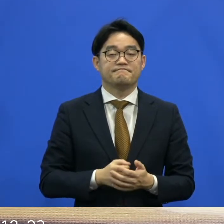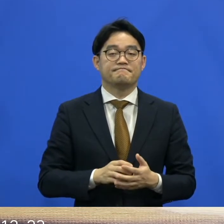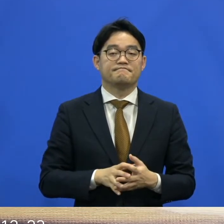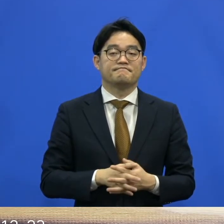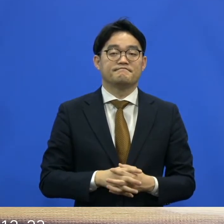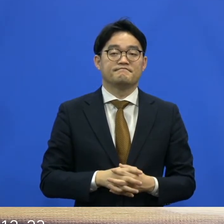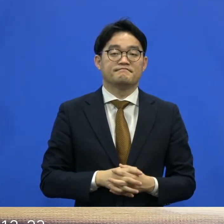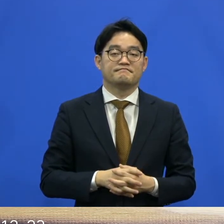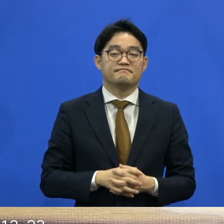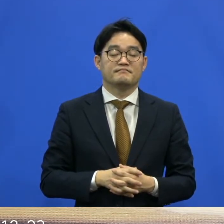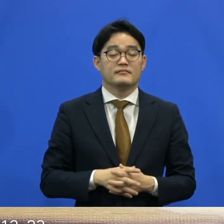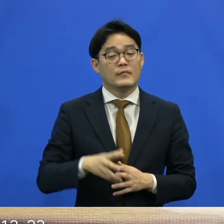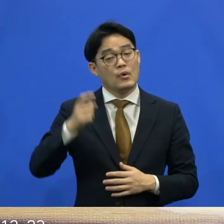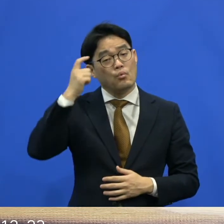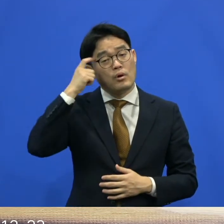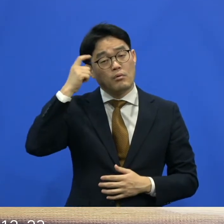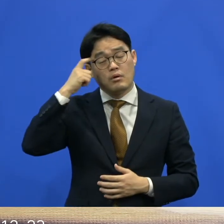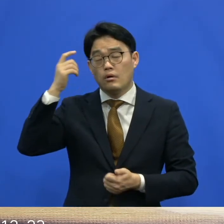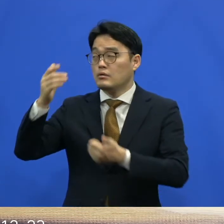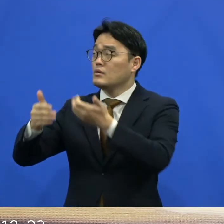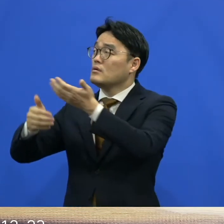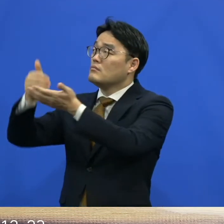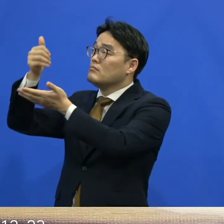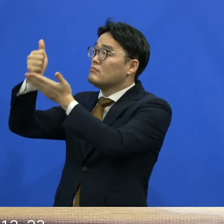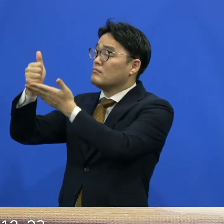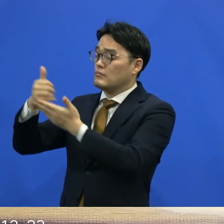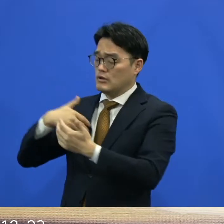근데 왜 이런 시간을 하나님은 허락하실까?